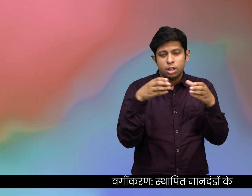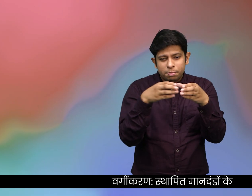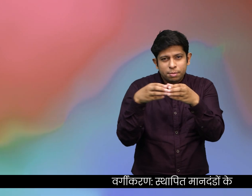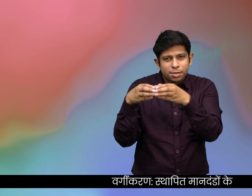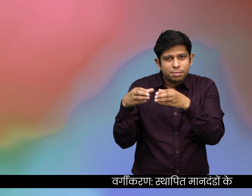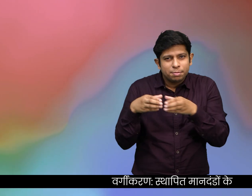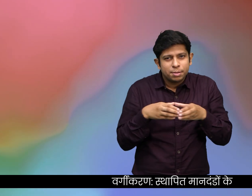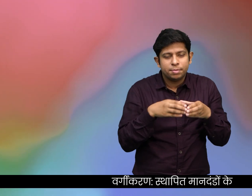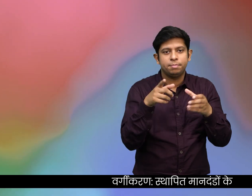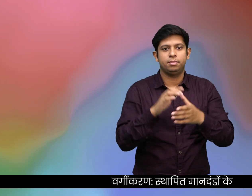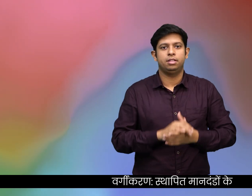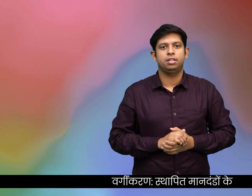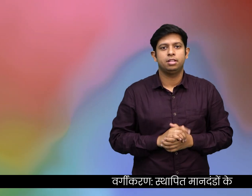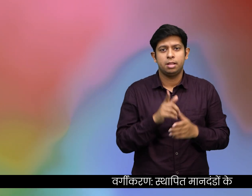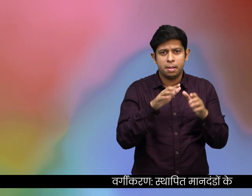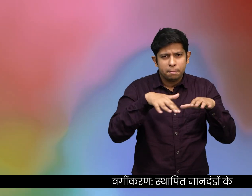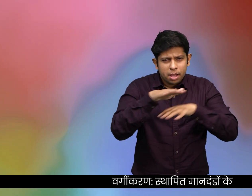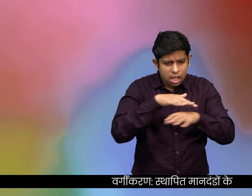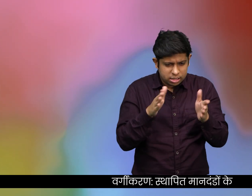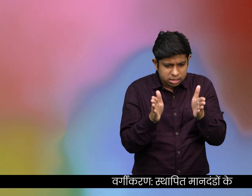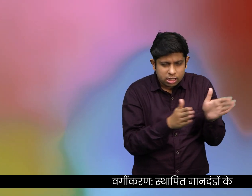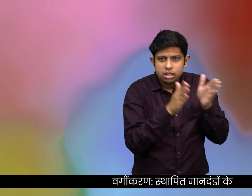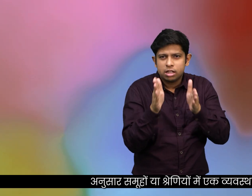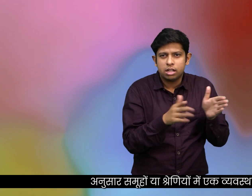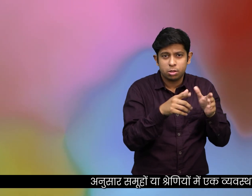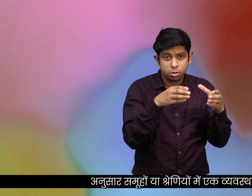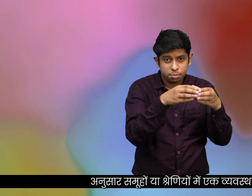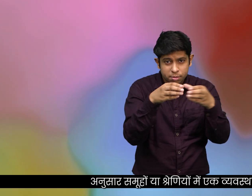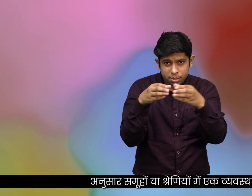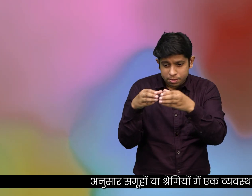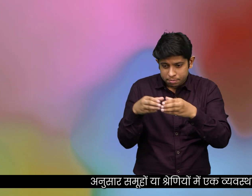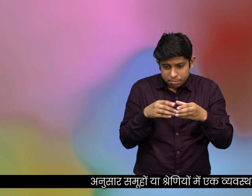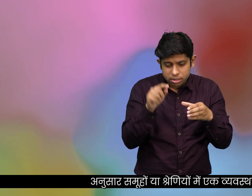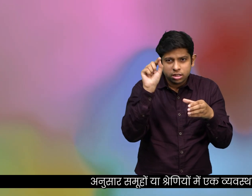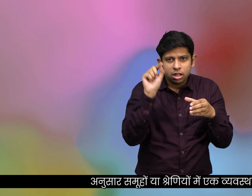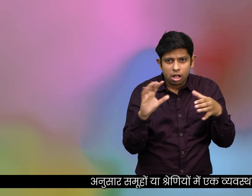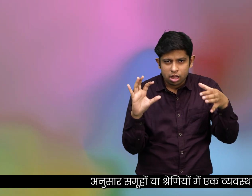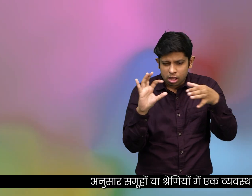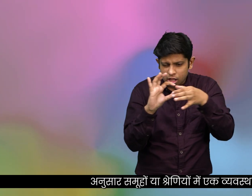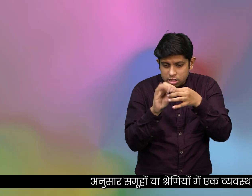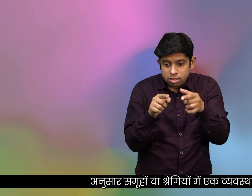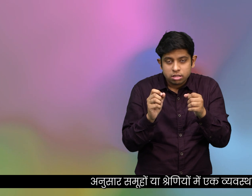वर्गीकरण, स्थापित मानदंडों के आधार समूह या श्रेणियों में एक व्यवस्था।